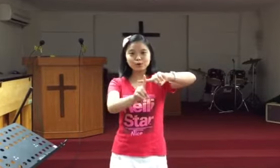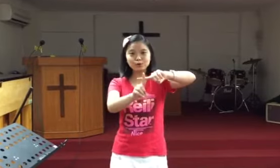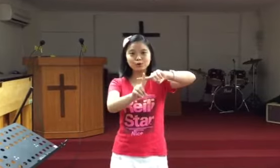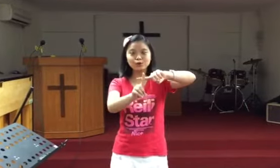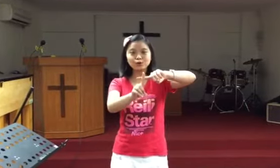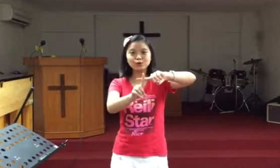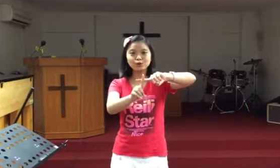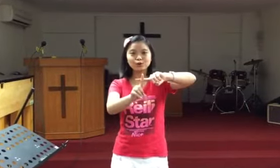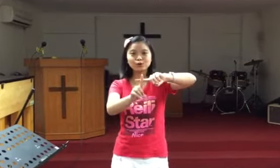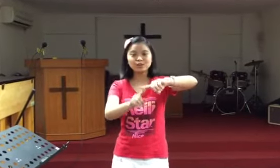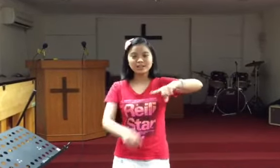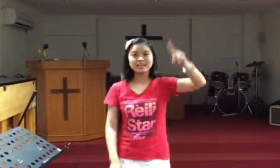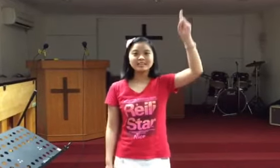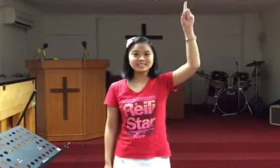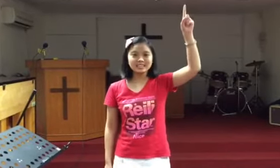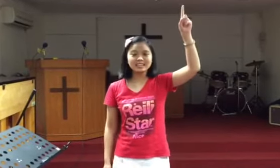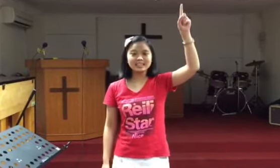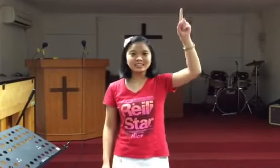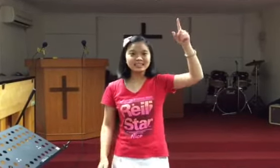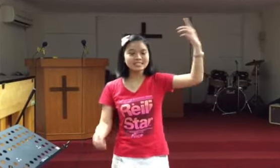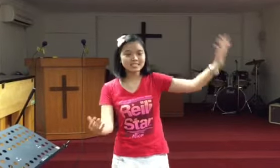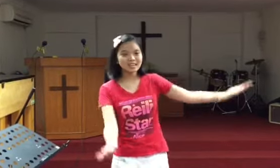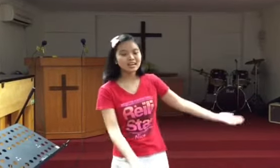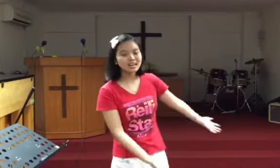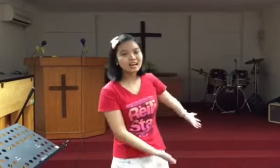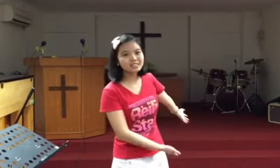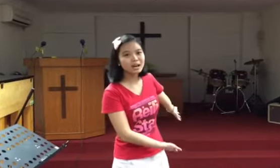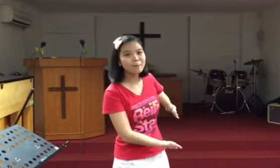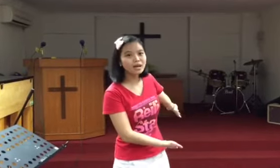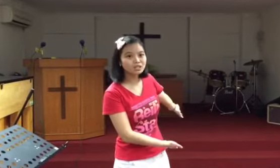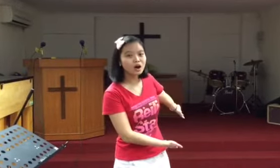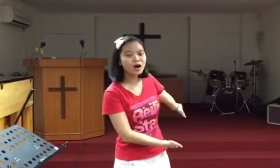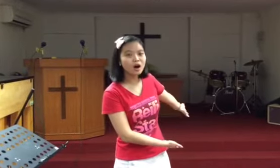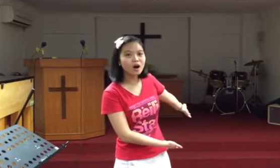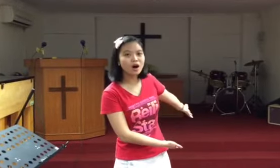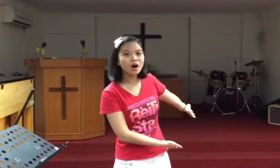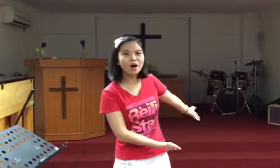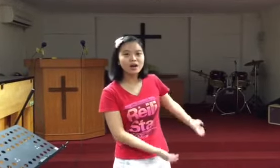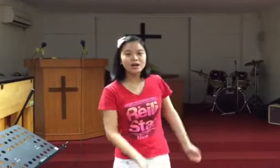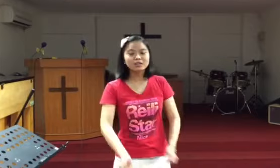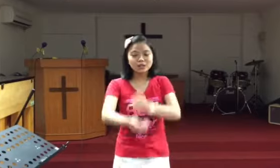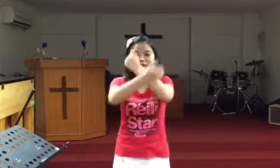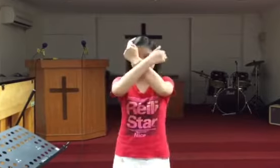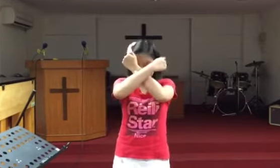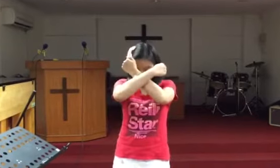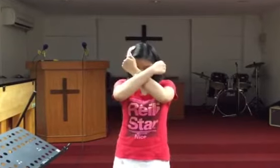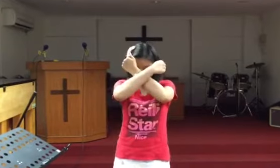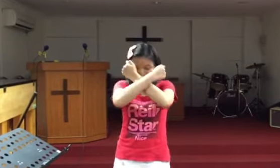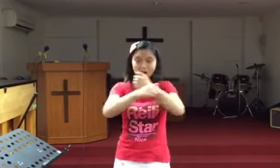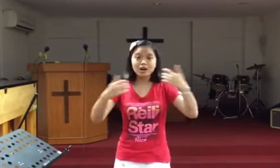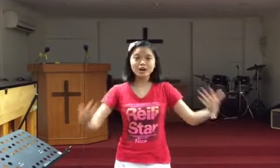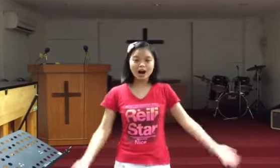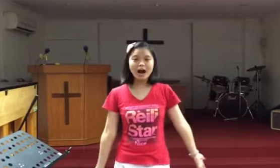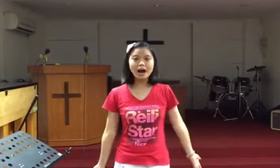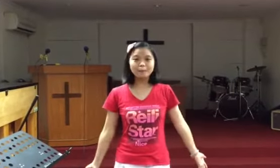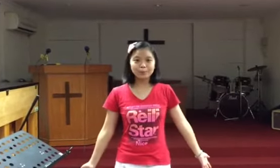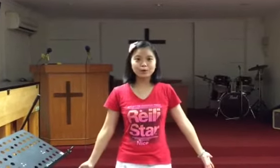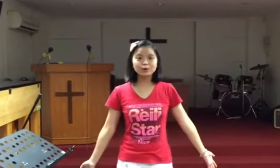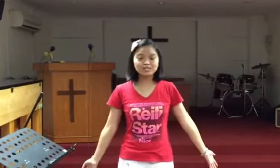Si-si-la-ga ni-a-da-sa, pa-sa-mink-her-hamu